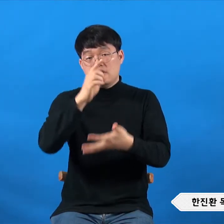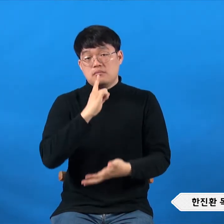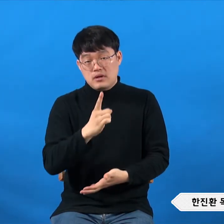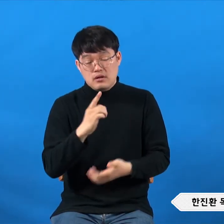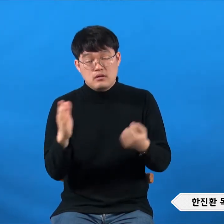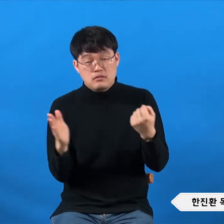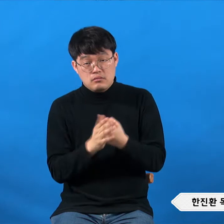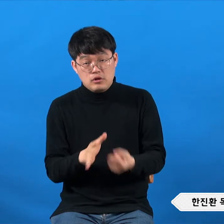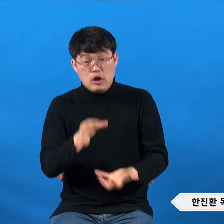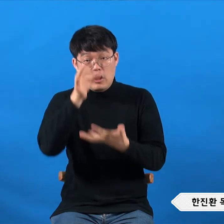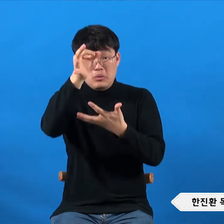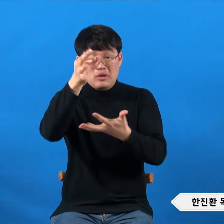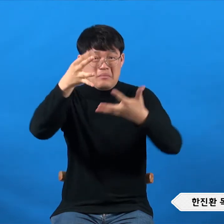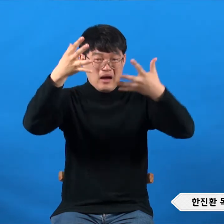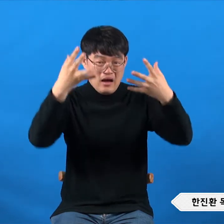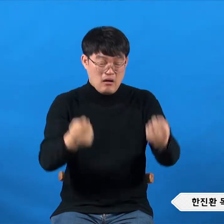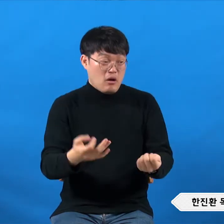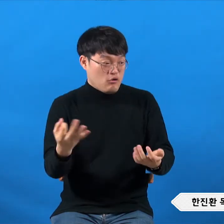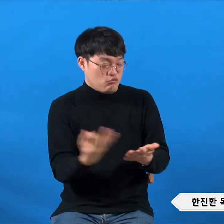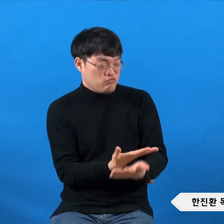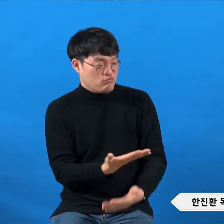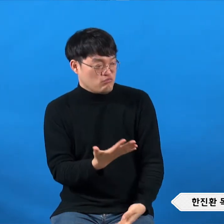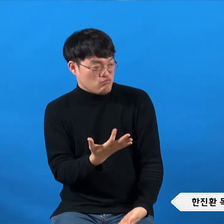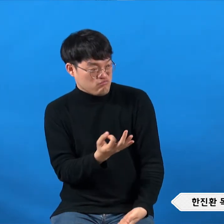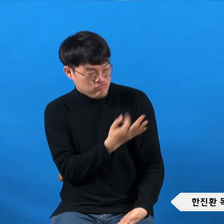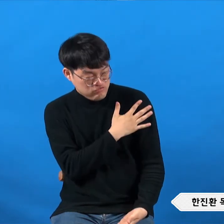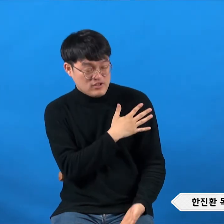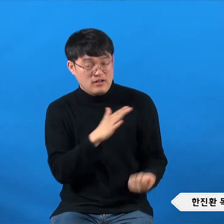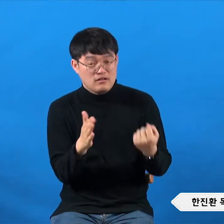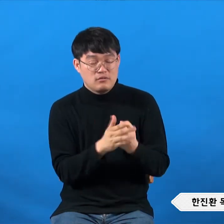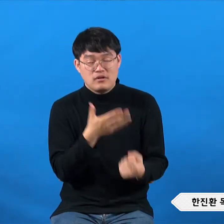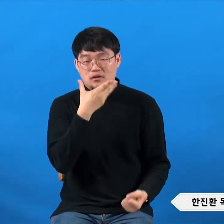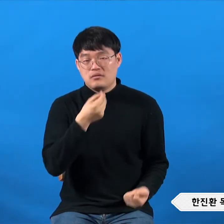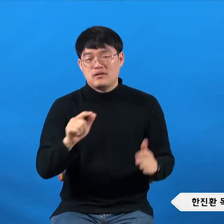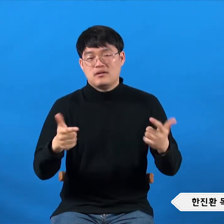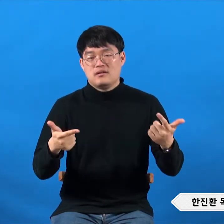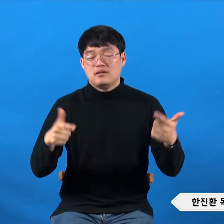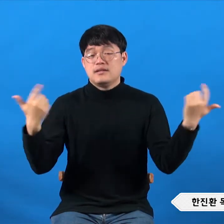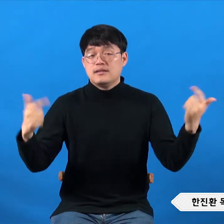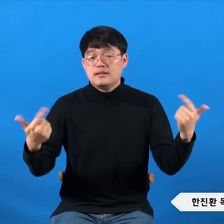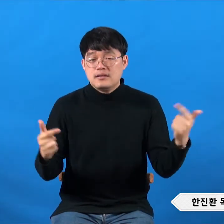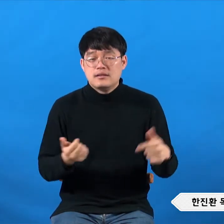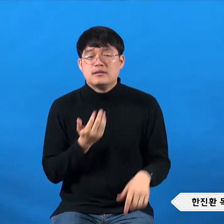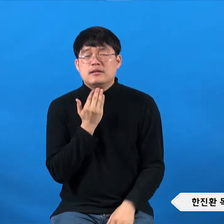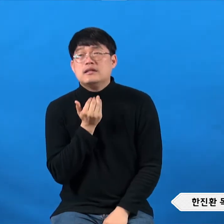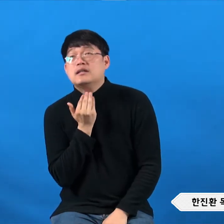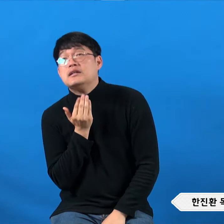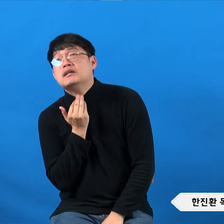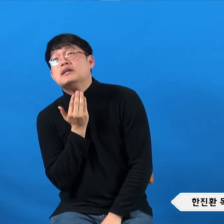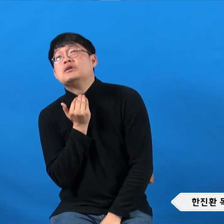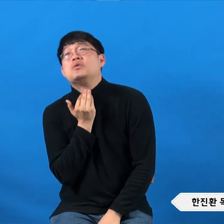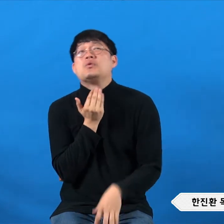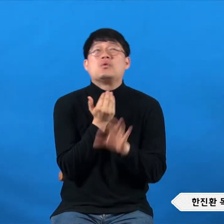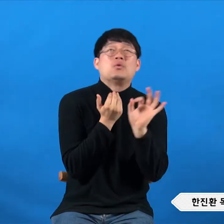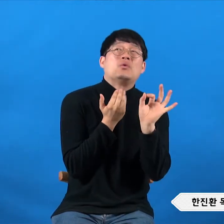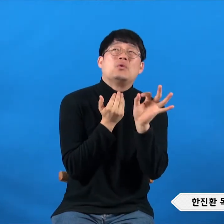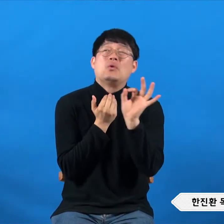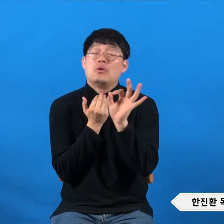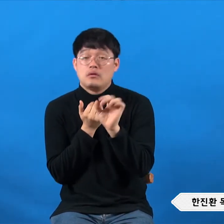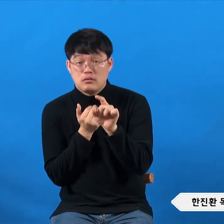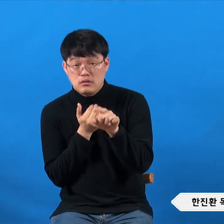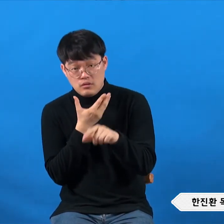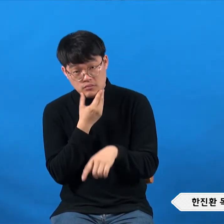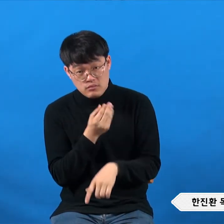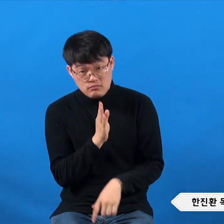그래서 돈이 많다고 행복한 것은 아닙니다. 네, 갈증이 나서 헐떡거리고 있는데